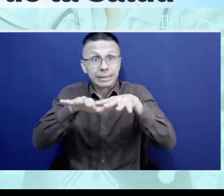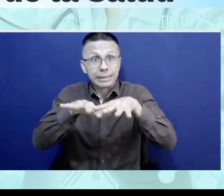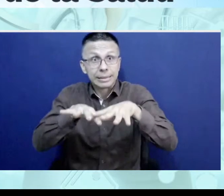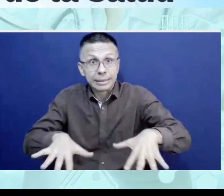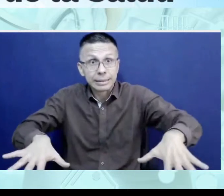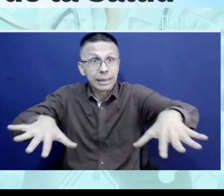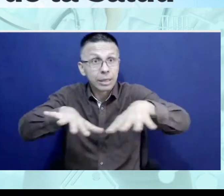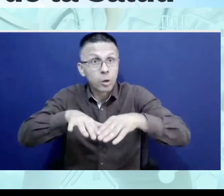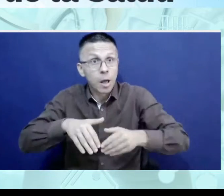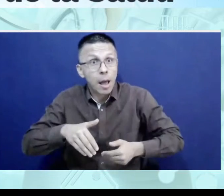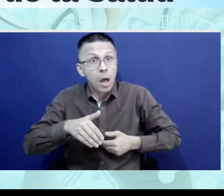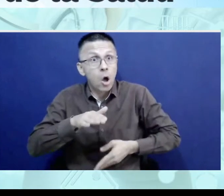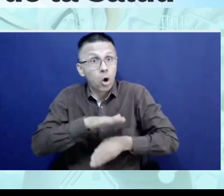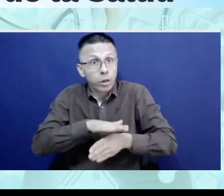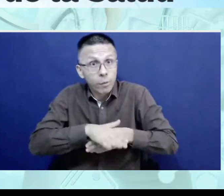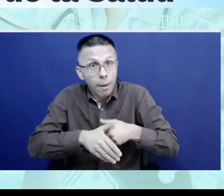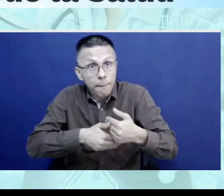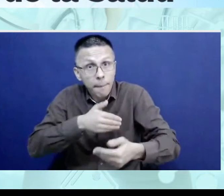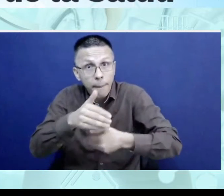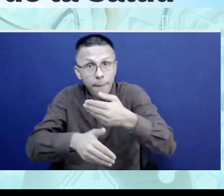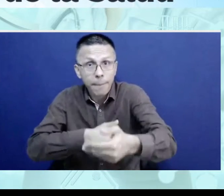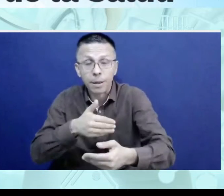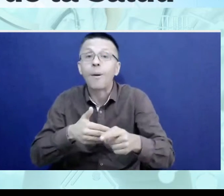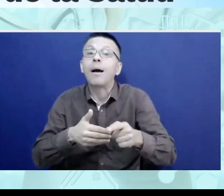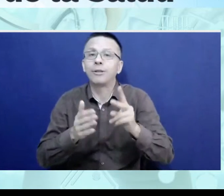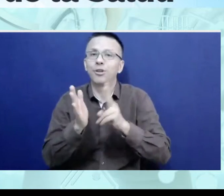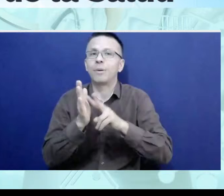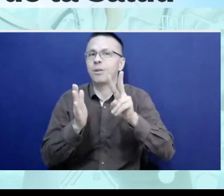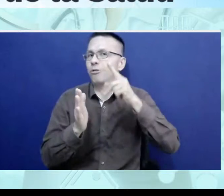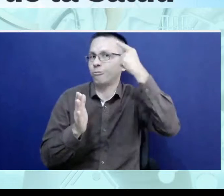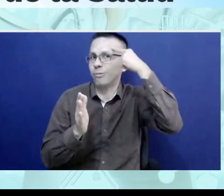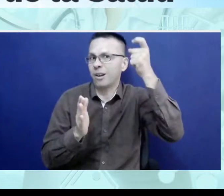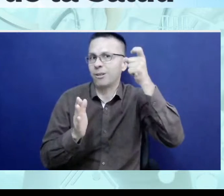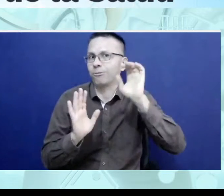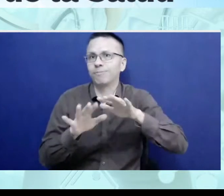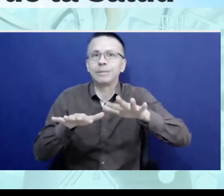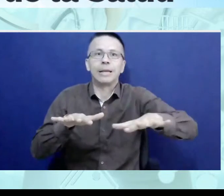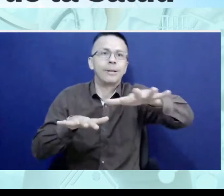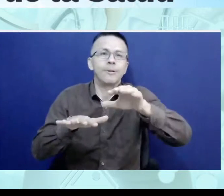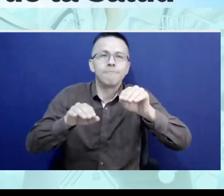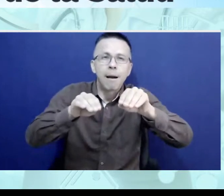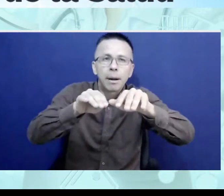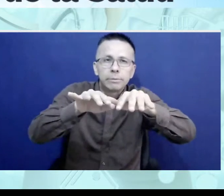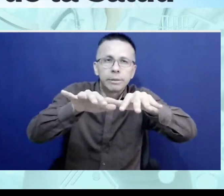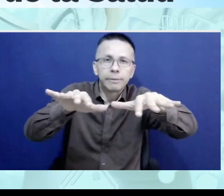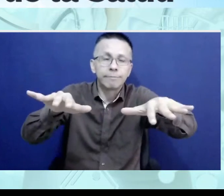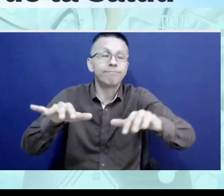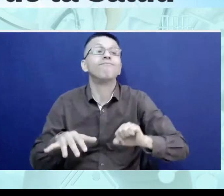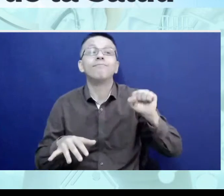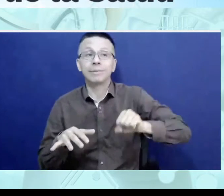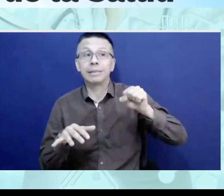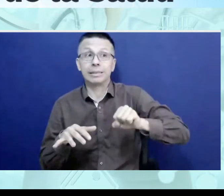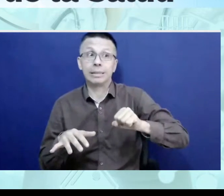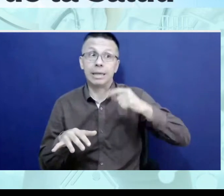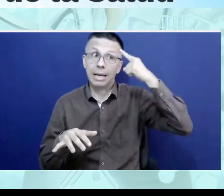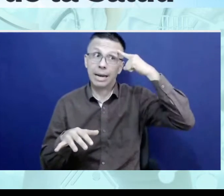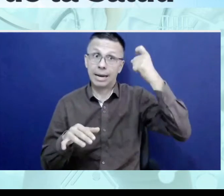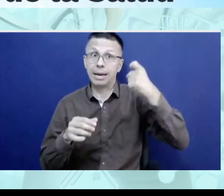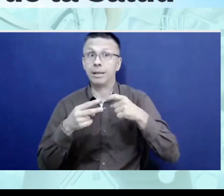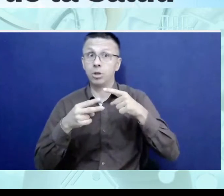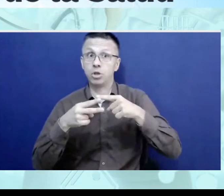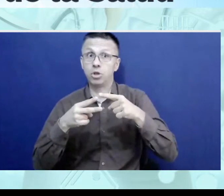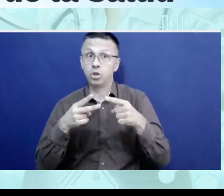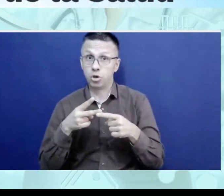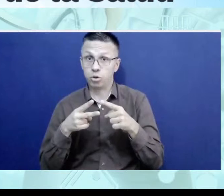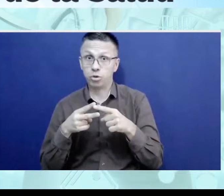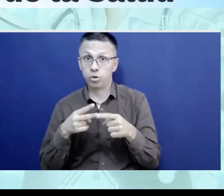para el 2021, ¿cierto? Así es, así es. El gran reto tiene que estar en dos líneas, ¿no? Obviamente vendrá